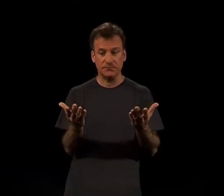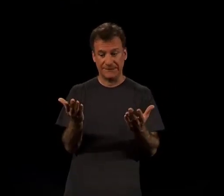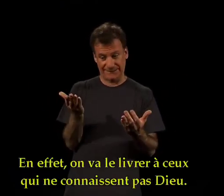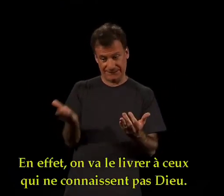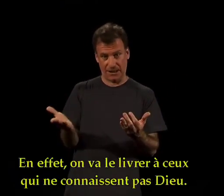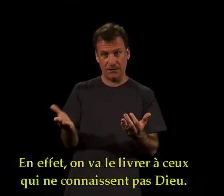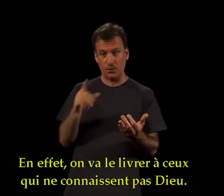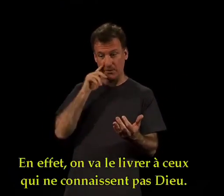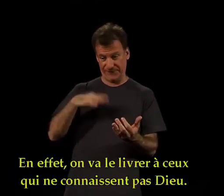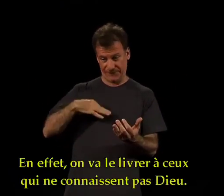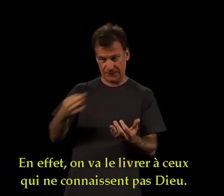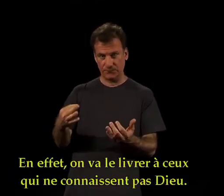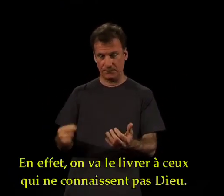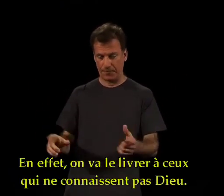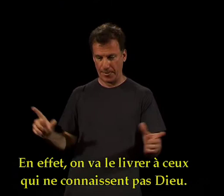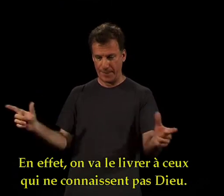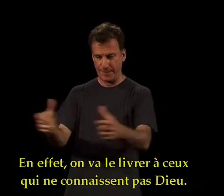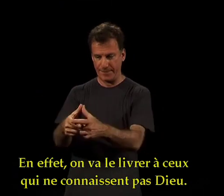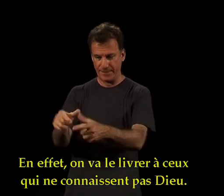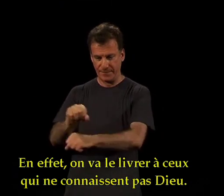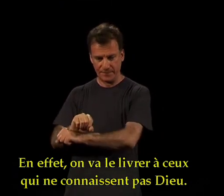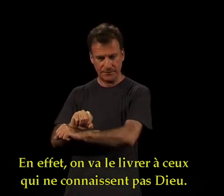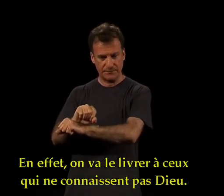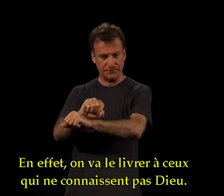En effet, on va le livrer à ceux qui ne connaissent pas Dieu.